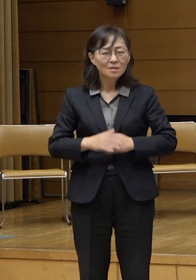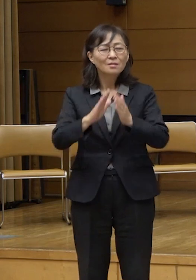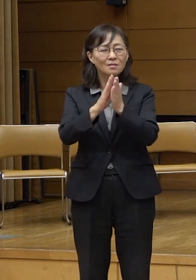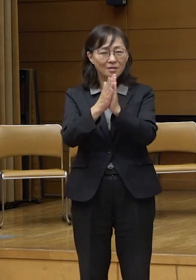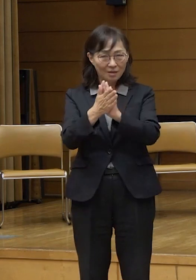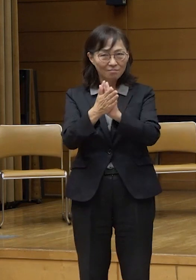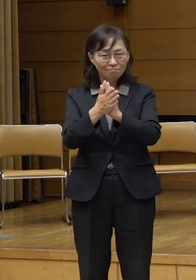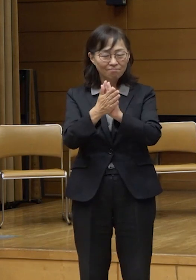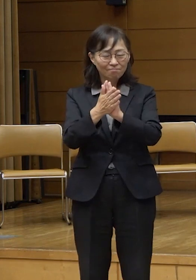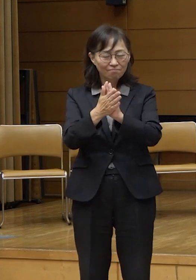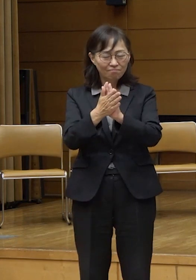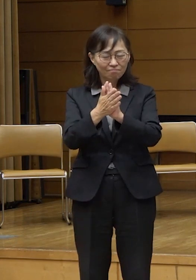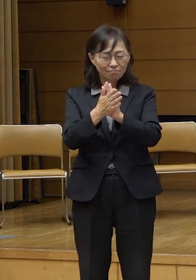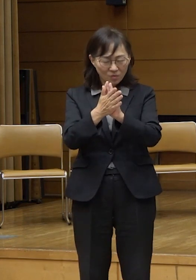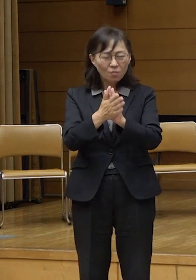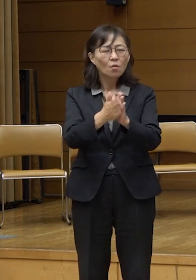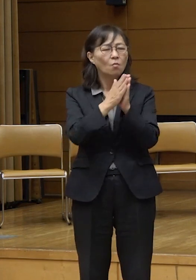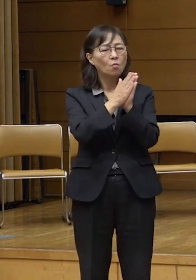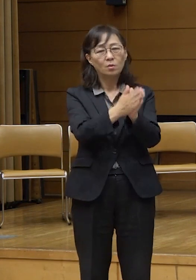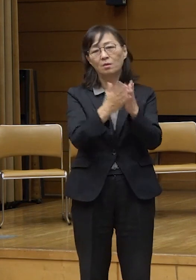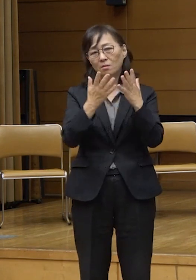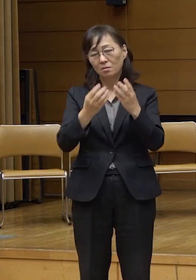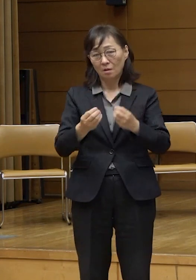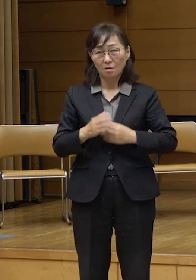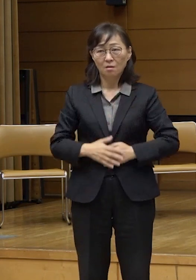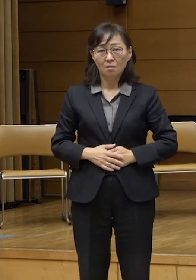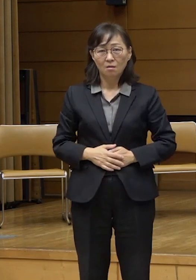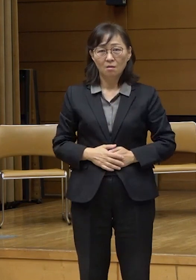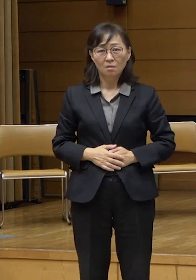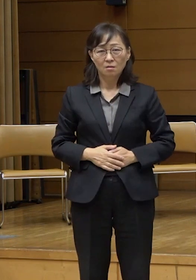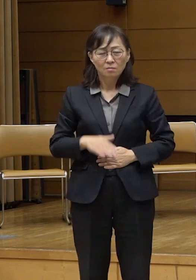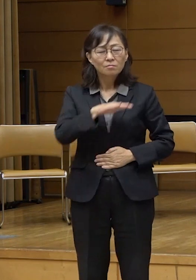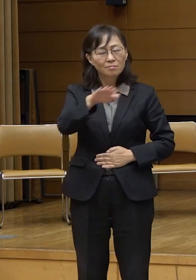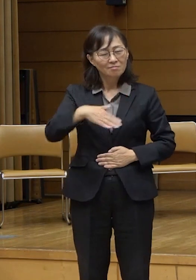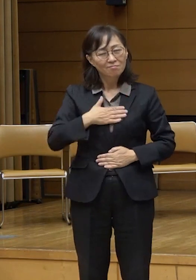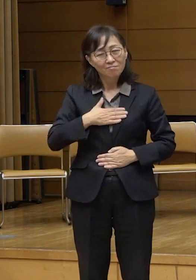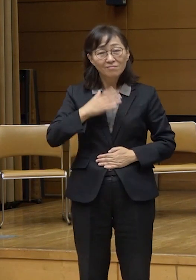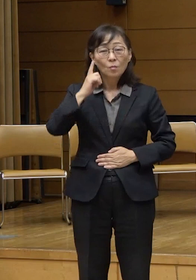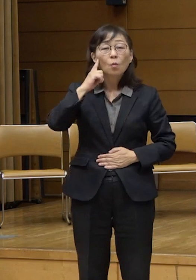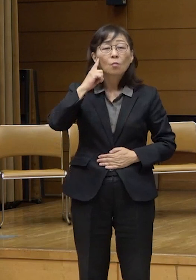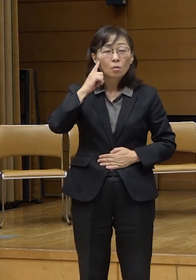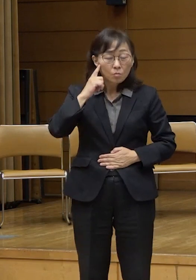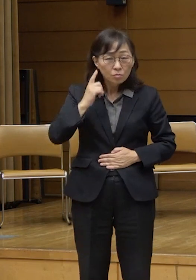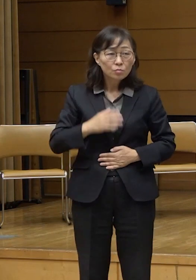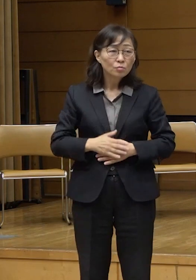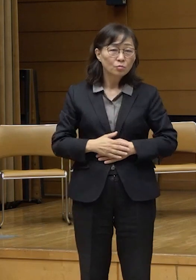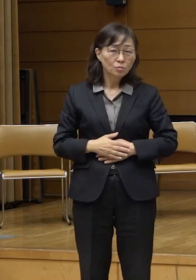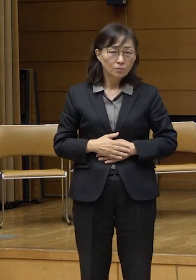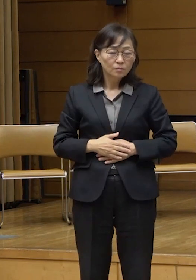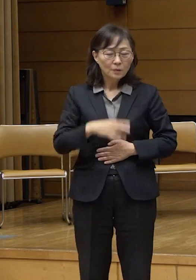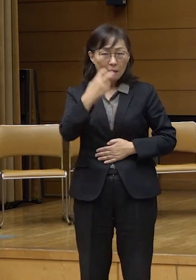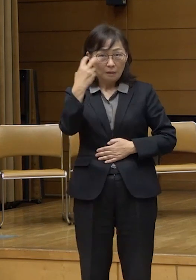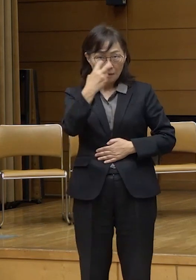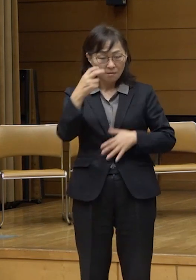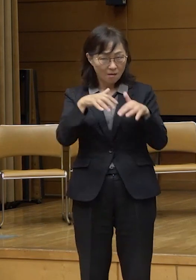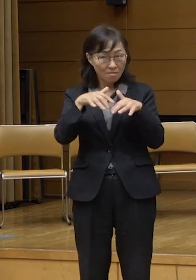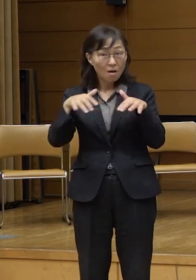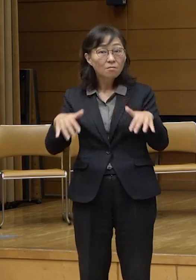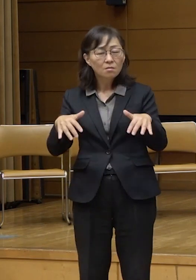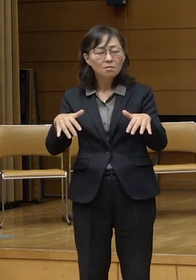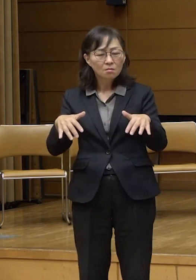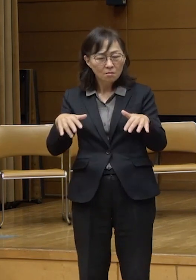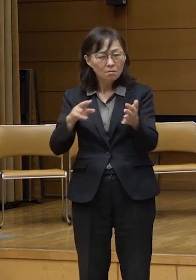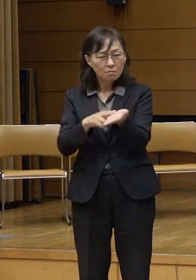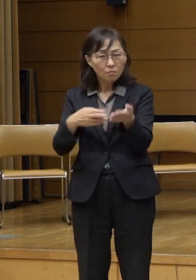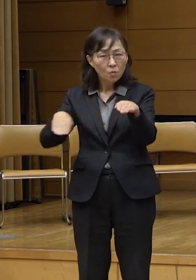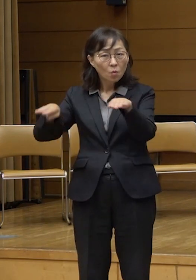まいりました。これはもうご案内のところかと思いますけれども、検査体制について、診療検査医療機関ですけど、